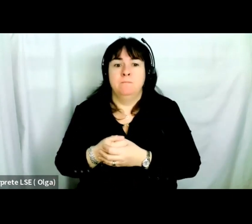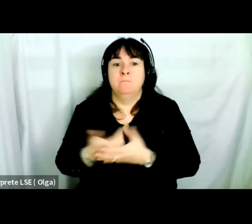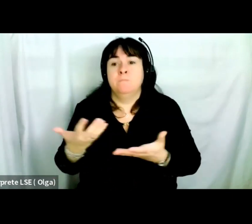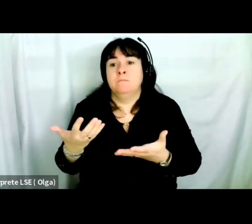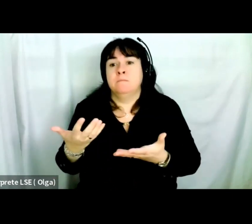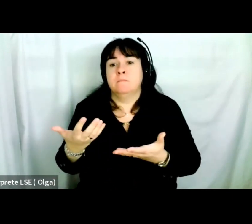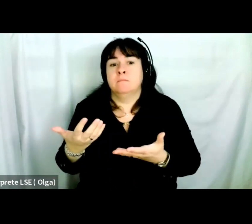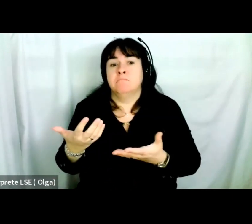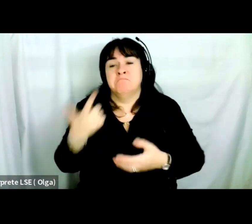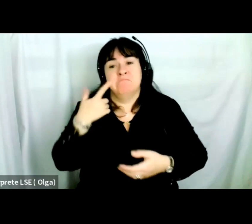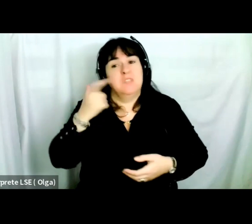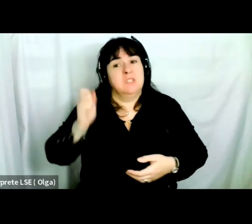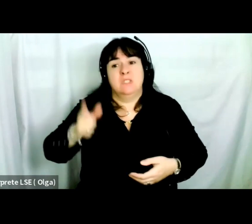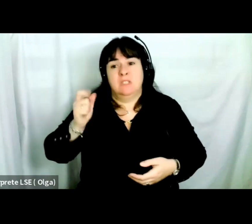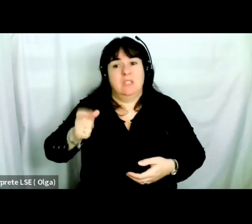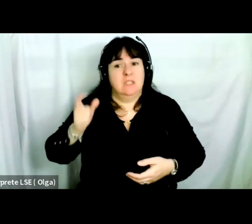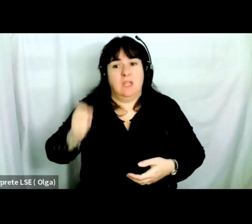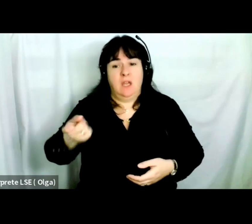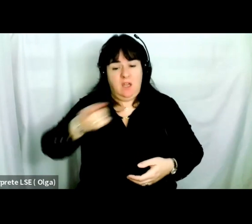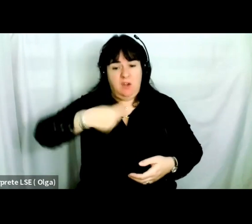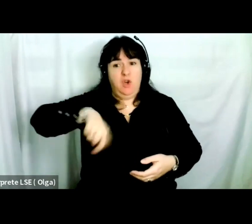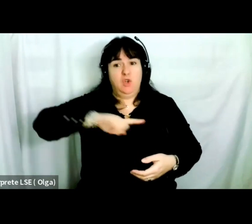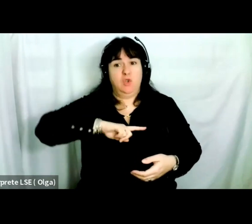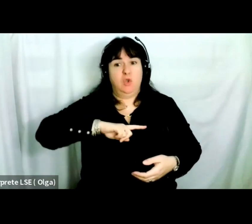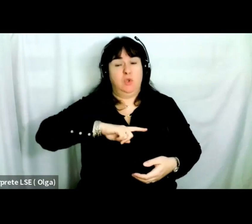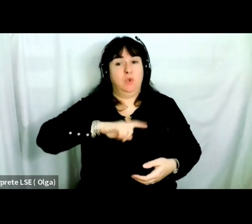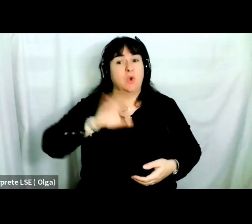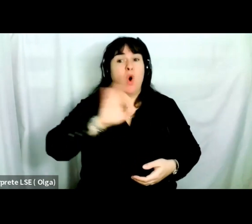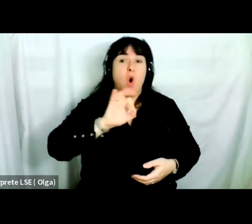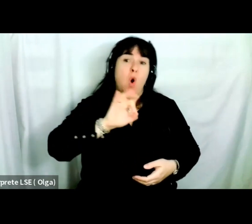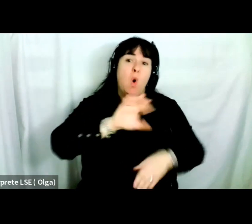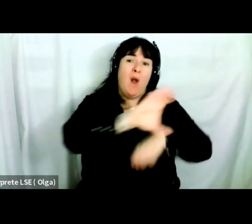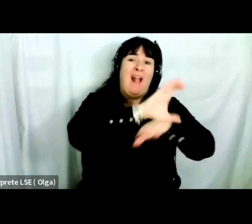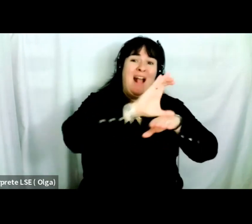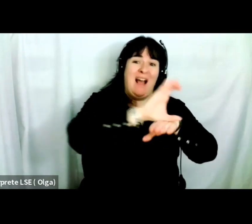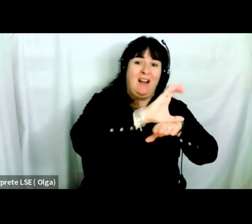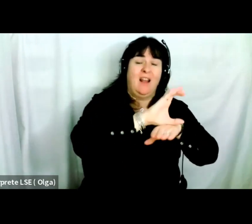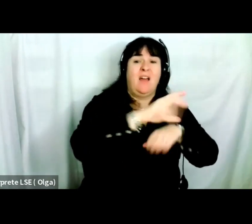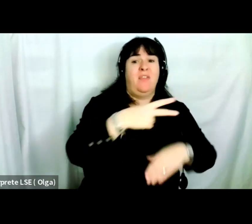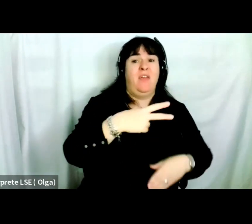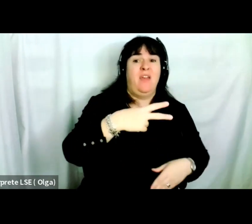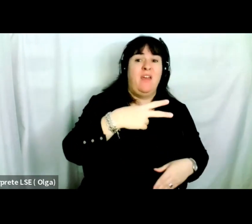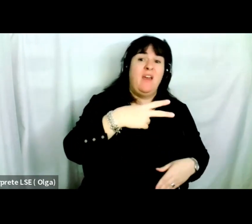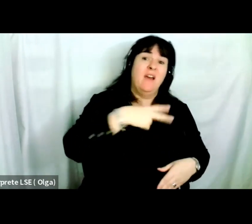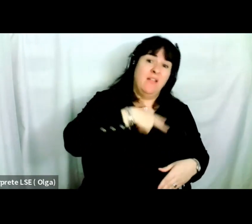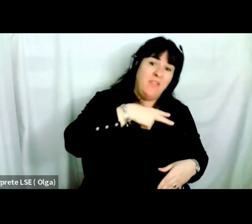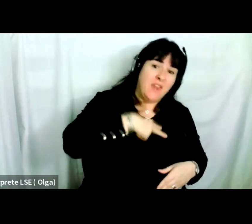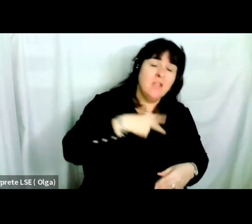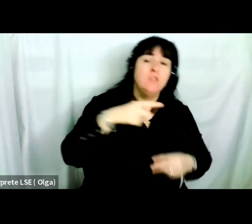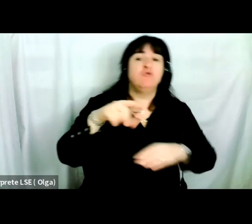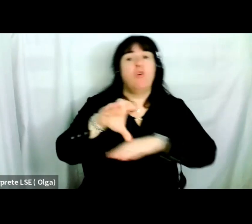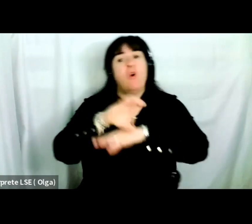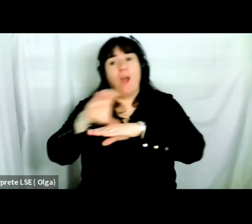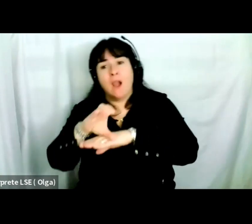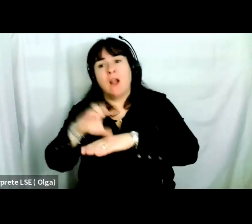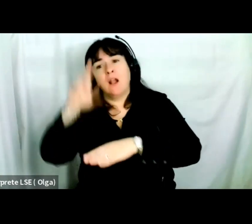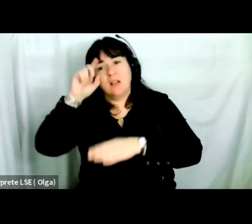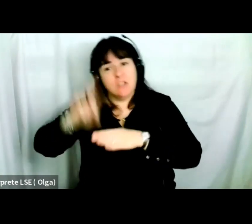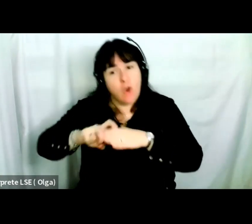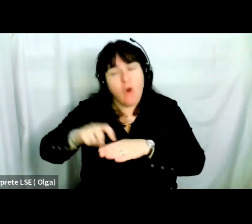Normalmente, bueno, pues provenimos todos o del derecho, o de la psicología, o de la sociología.